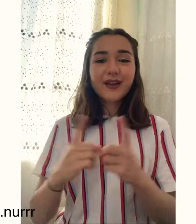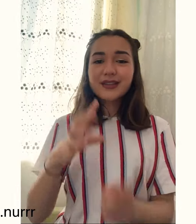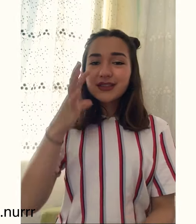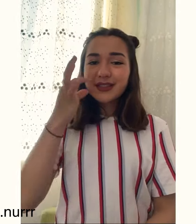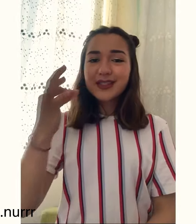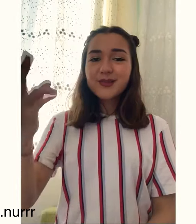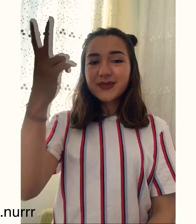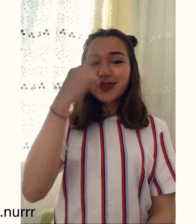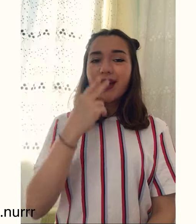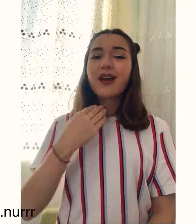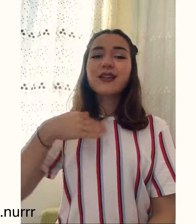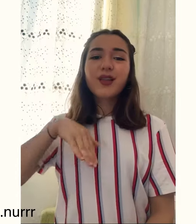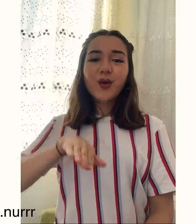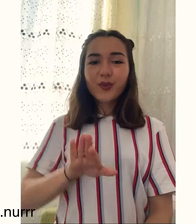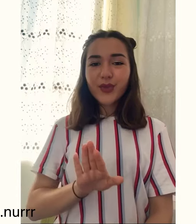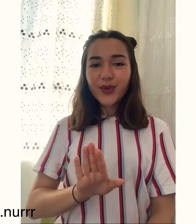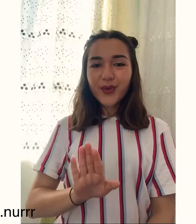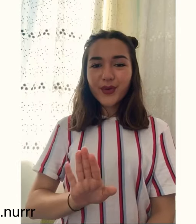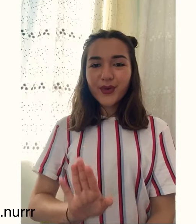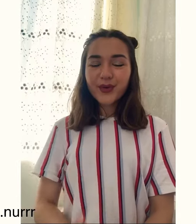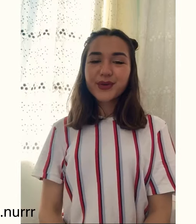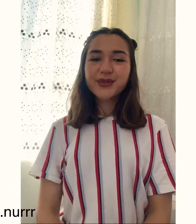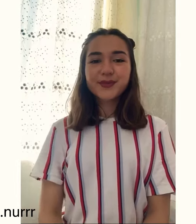artık kimse ağlamıyor Altyazı.K.